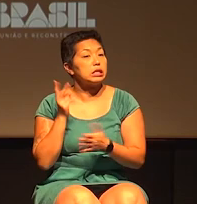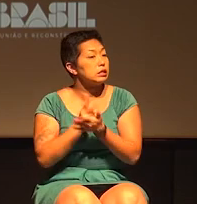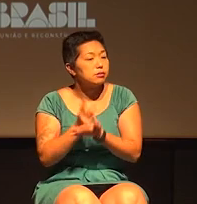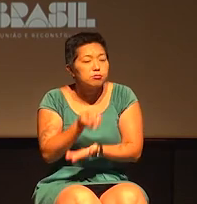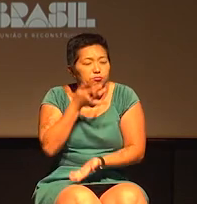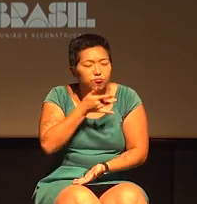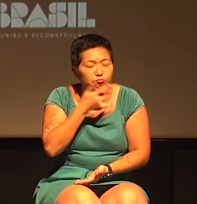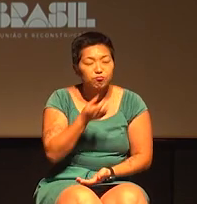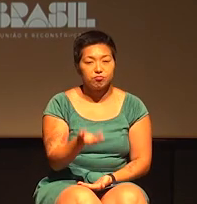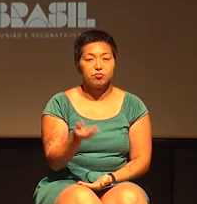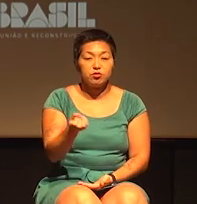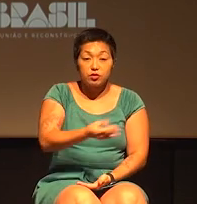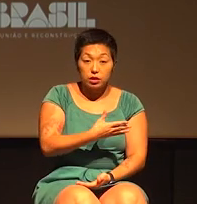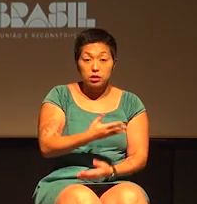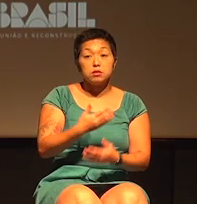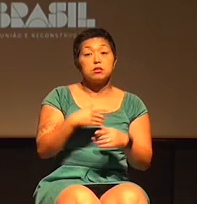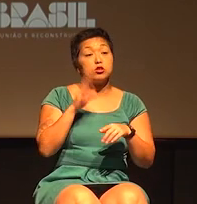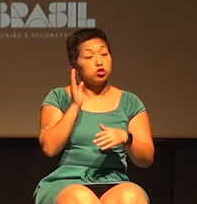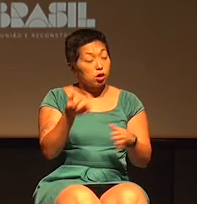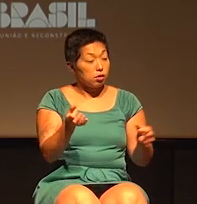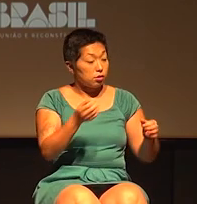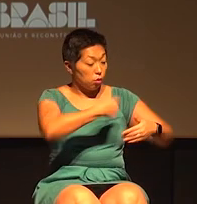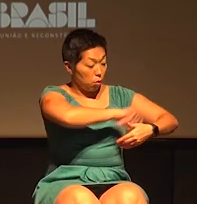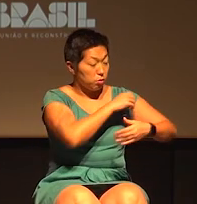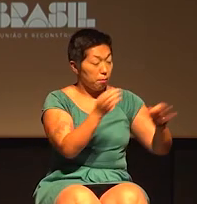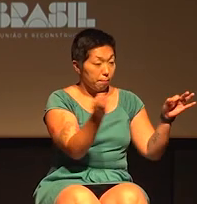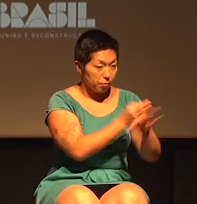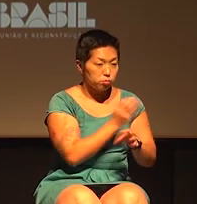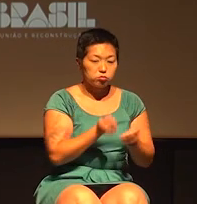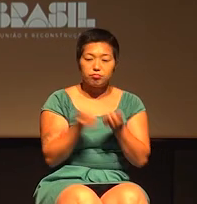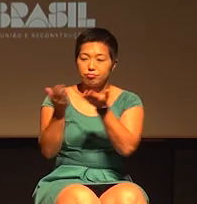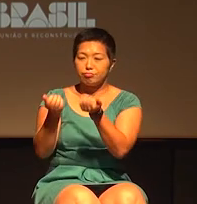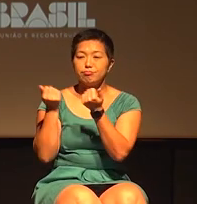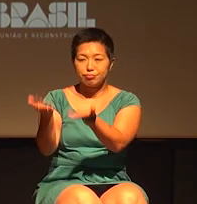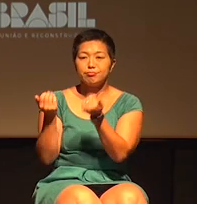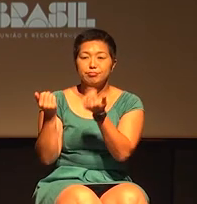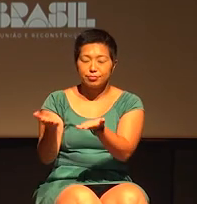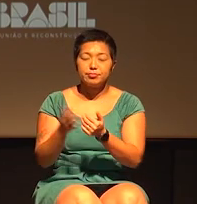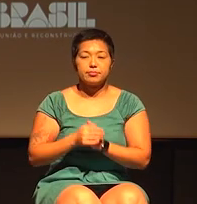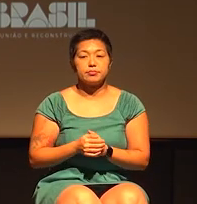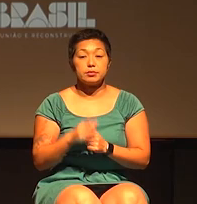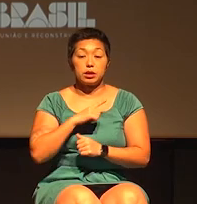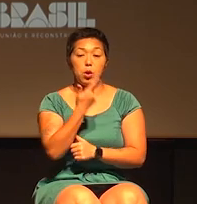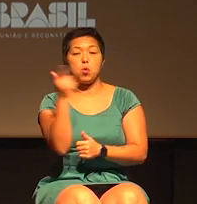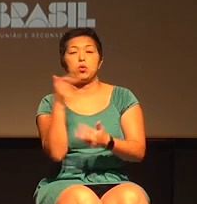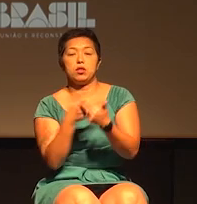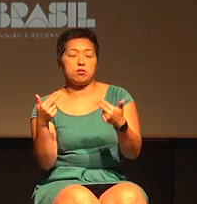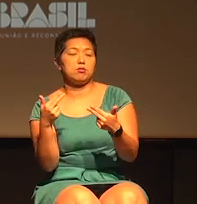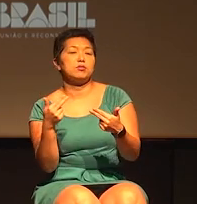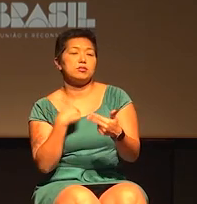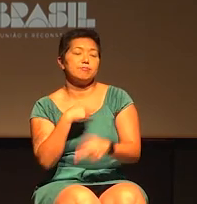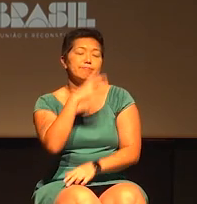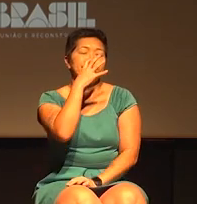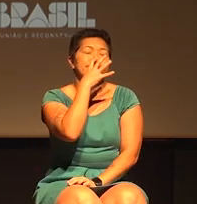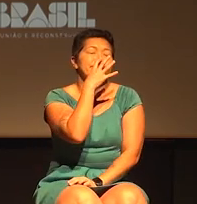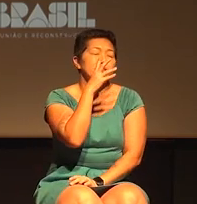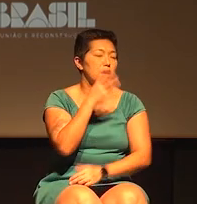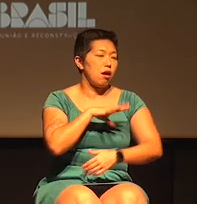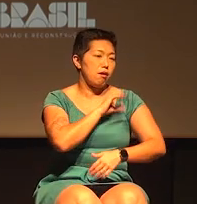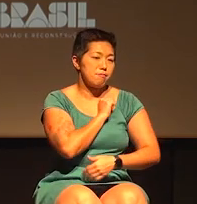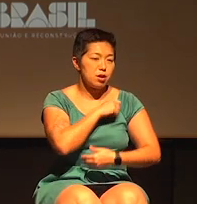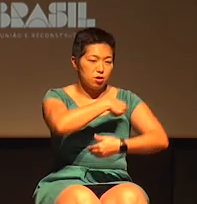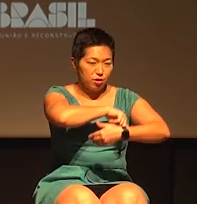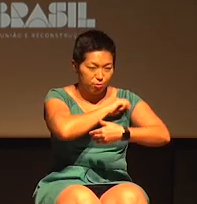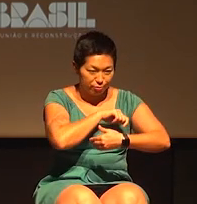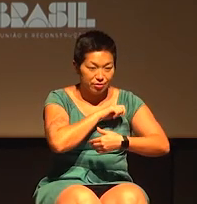gostosa terminou a comida ela já começa a servir e aí tem uma outra coisa que a minha paixão são as cozinheiras das cozinhas solidárias e acaba